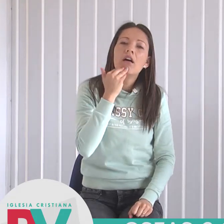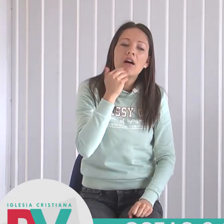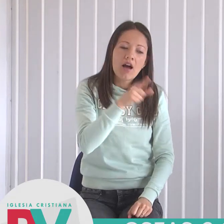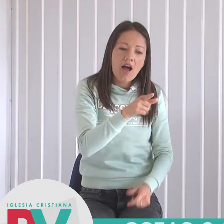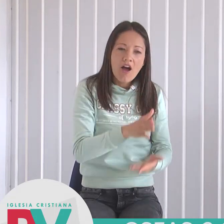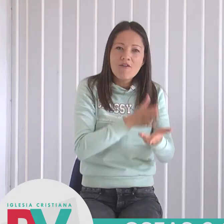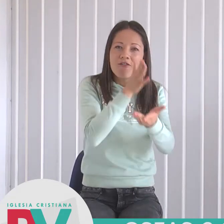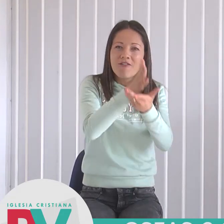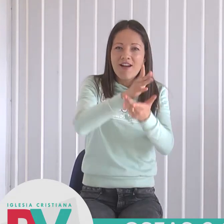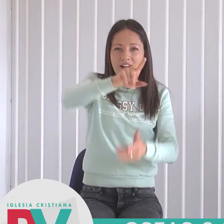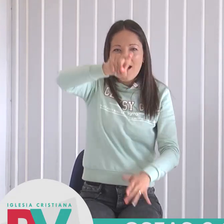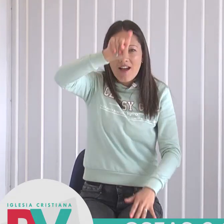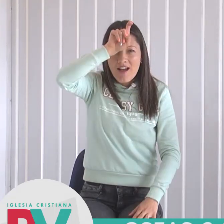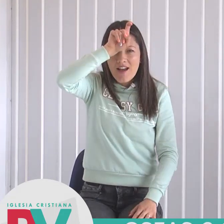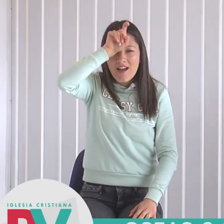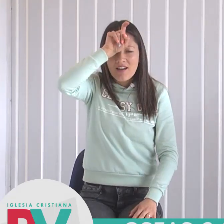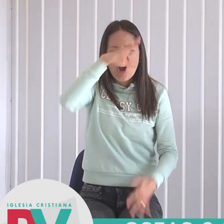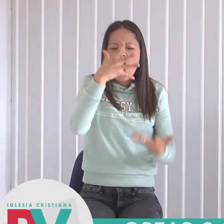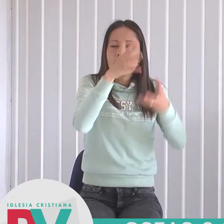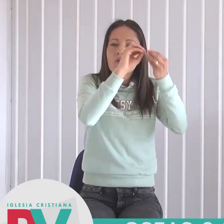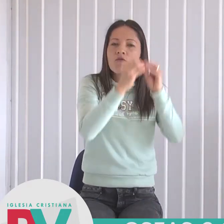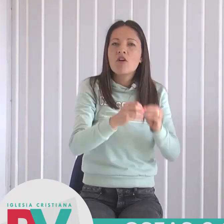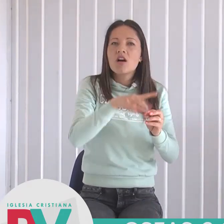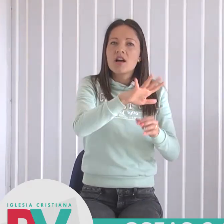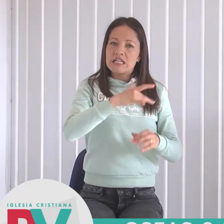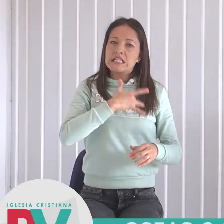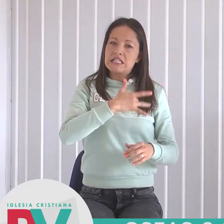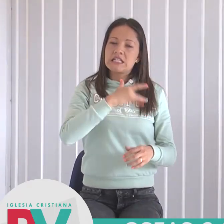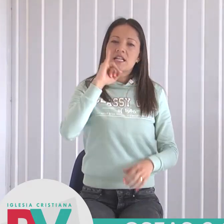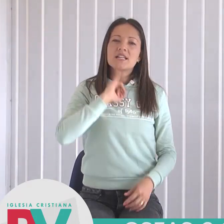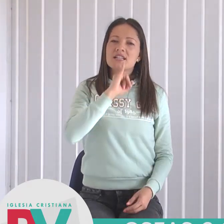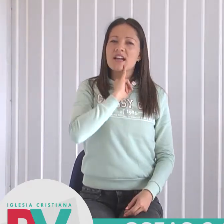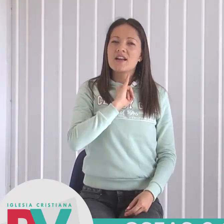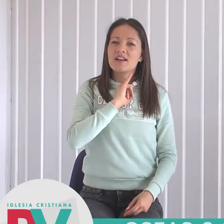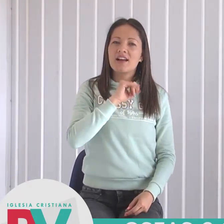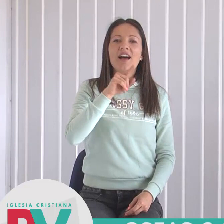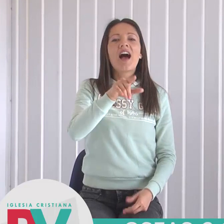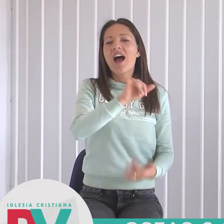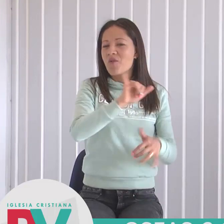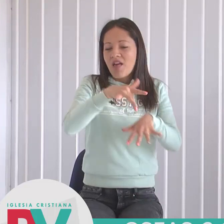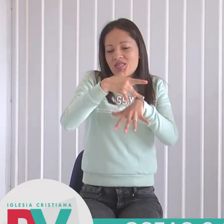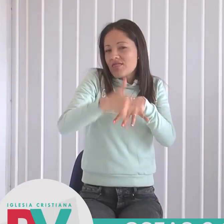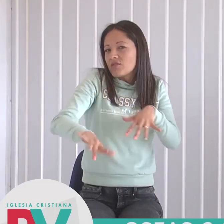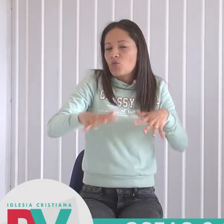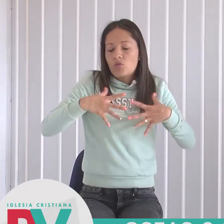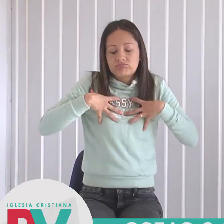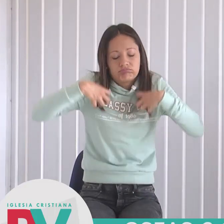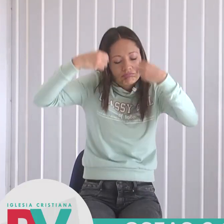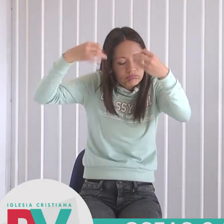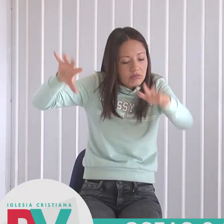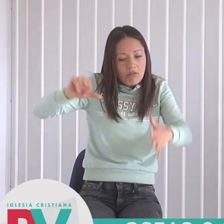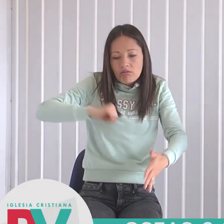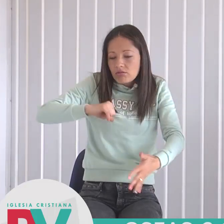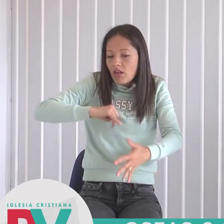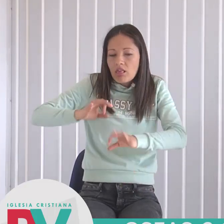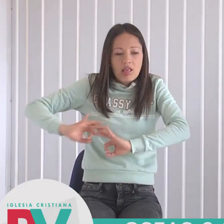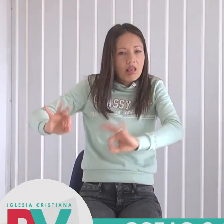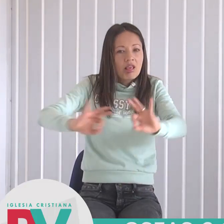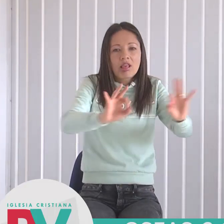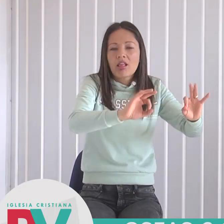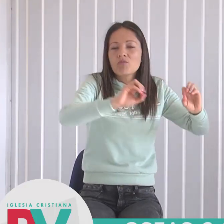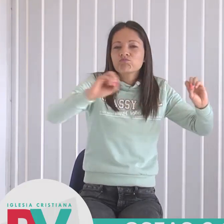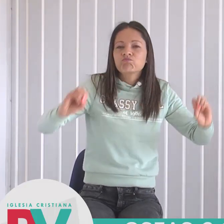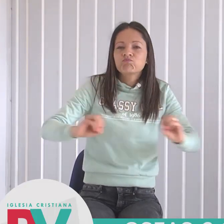Egipto. ¿Cómo estaba Israel en Egipto? Estaba despojada y desnuda, no tenía sus propias